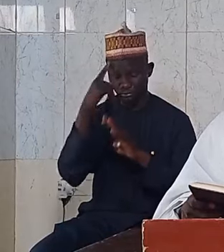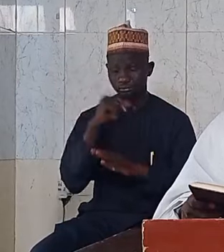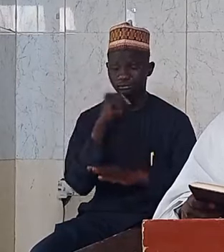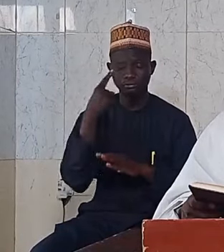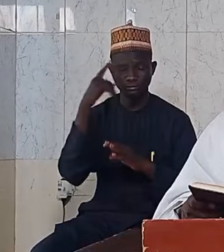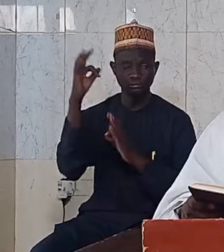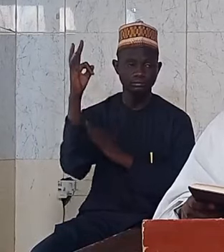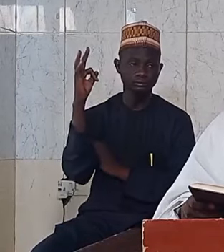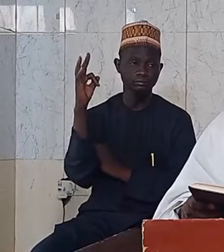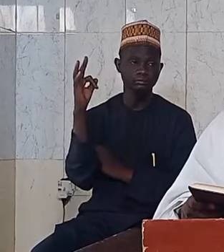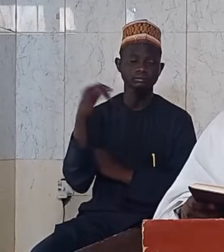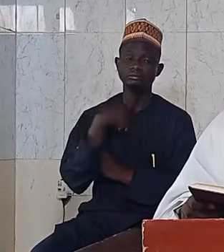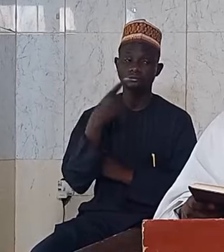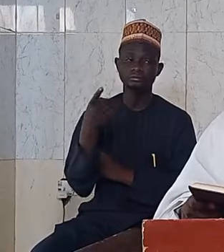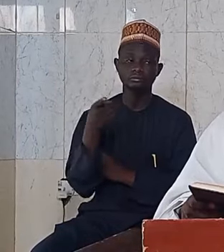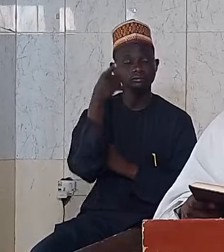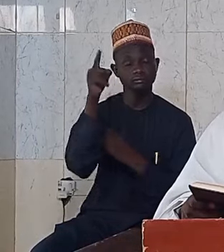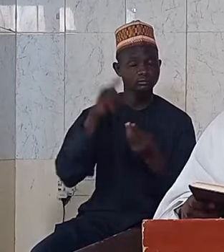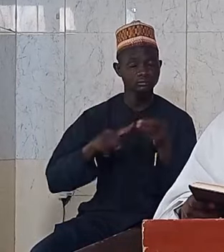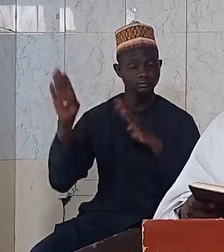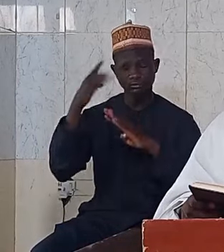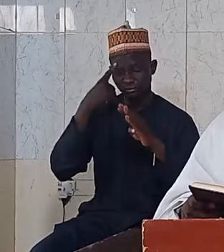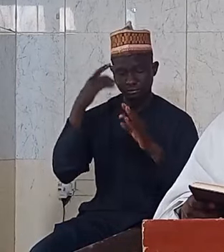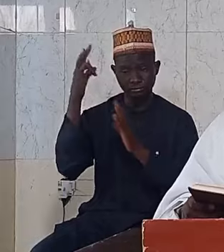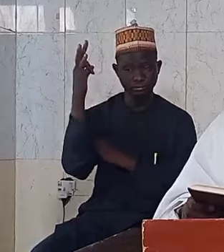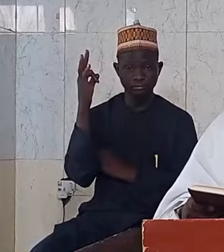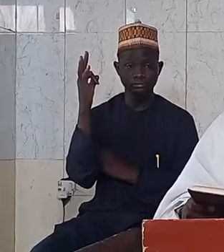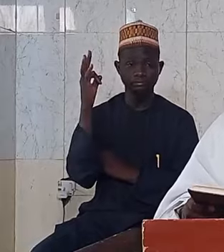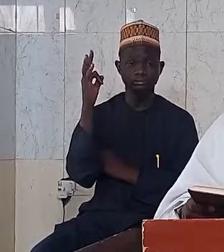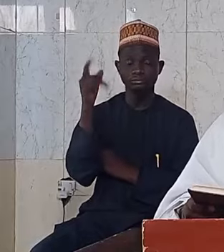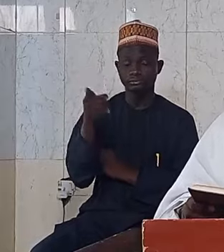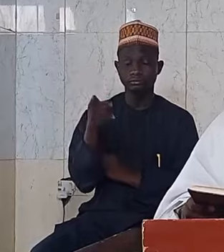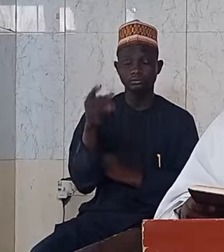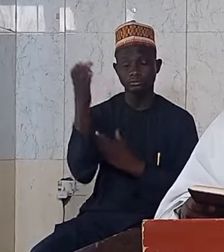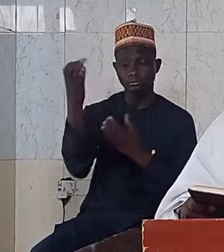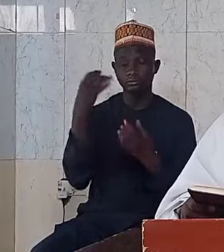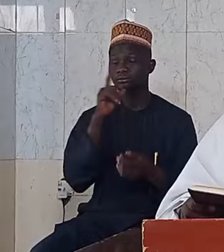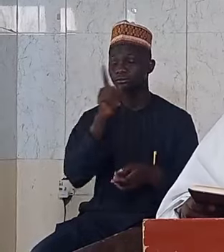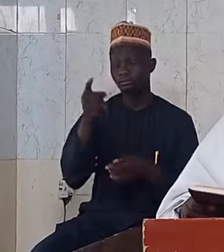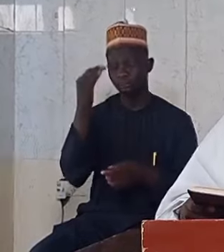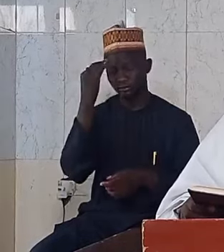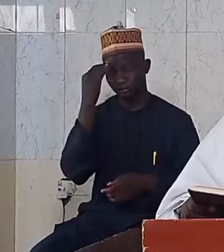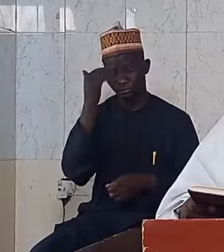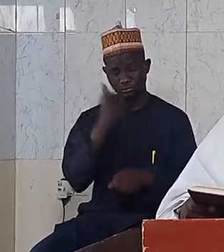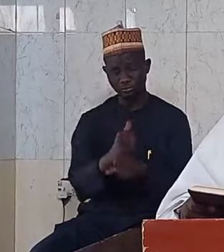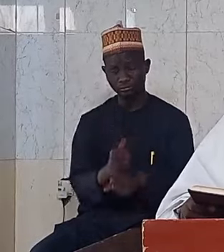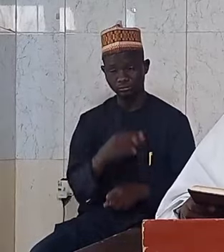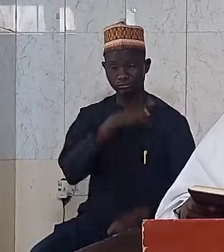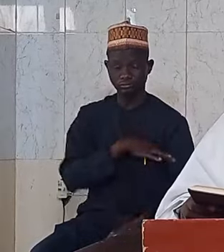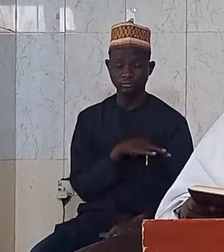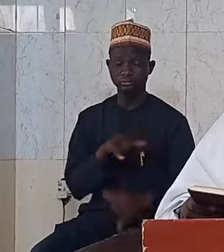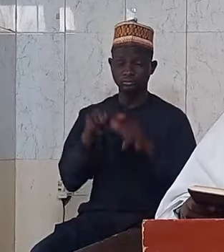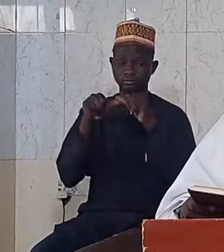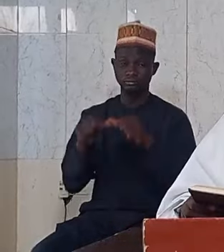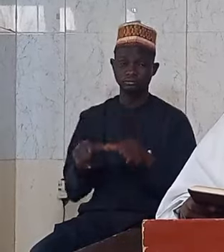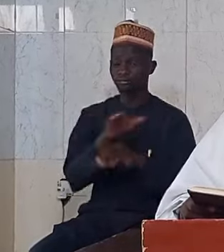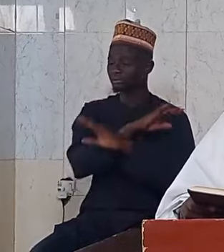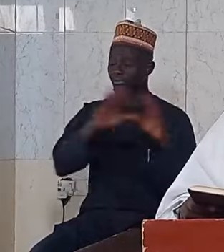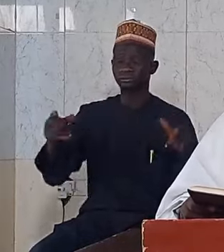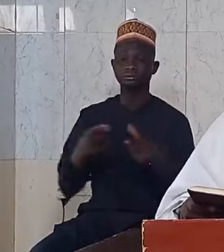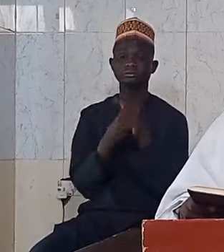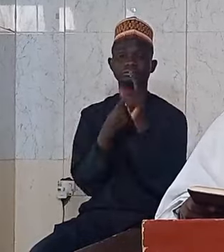ba to ashe kai da kake yaki don Allah to ana neman lalle ka samu hakuri da sabaci kar ka